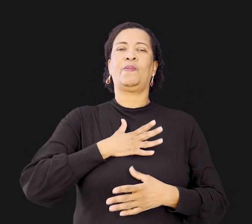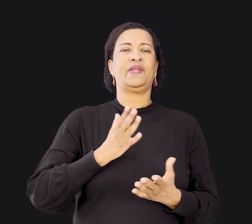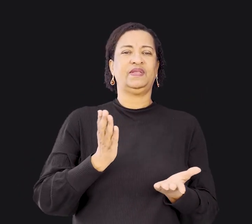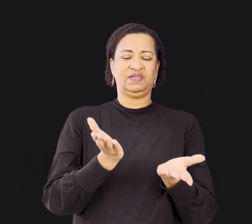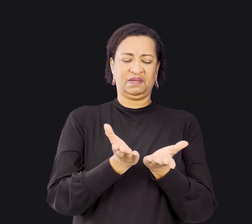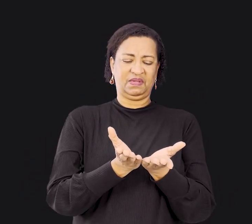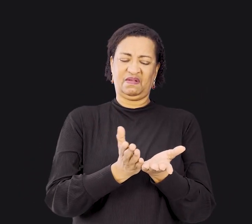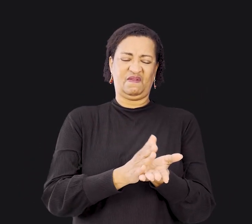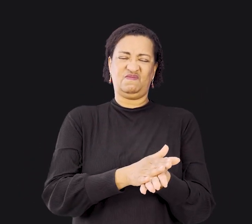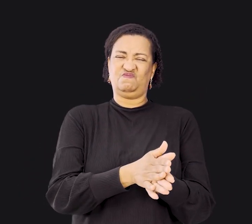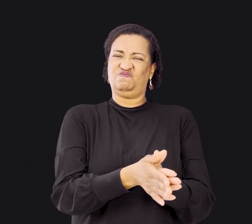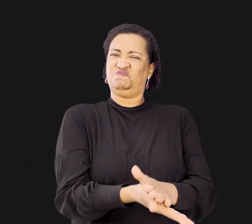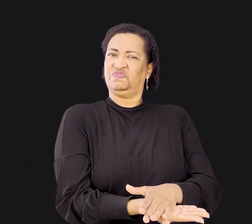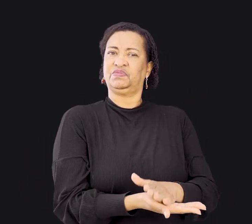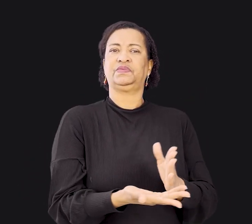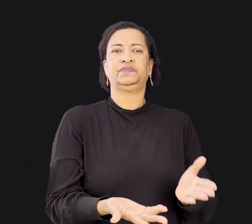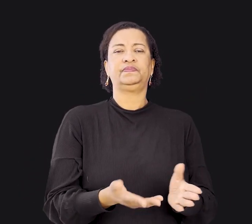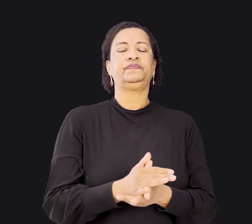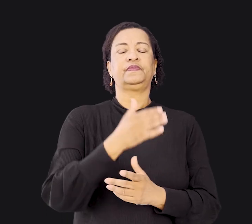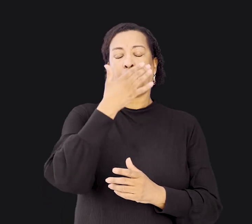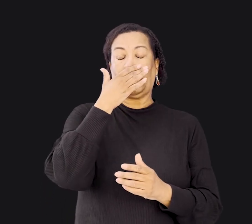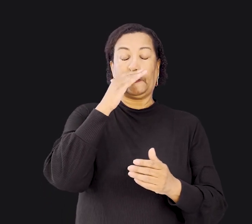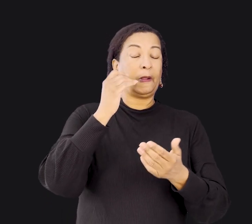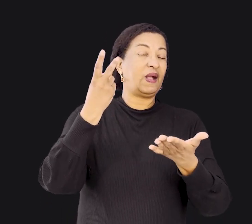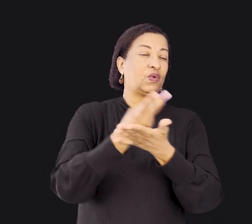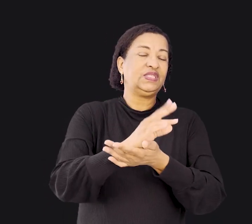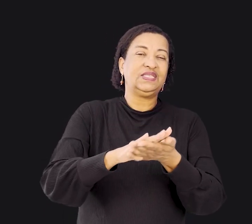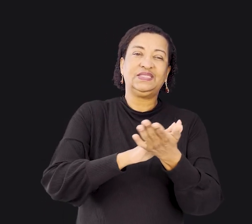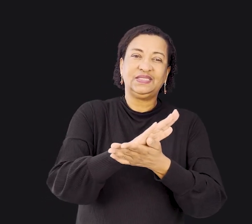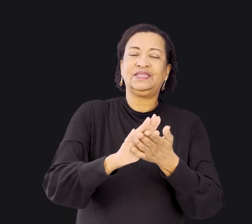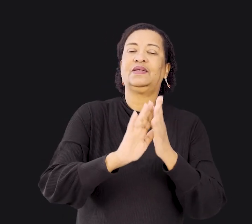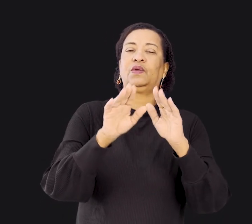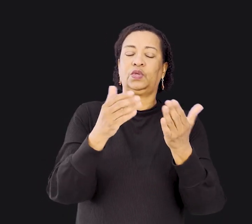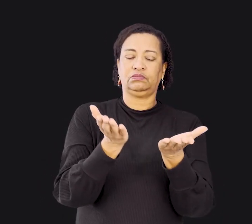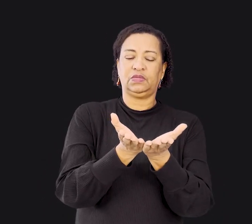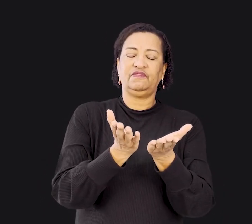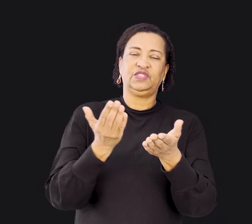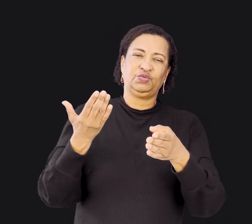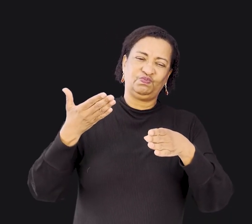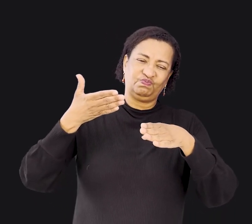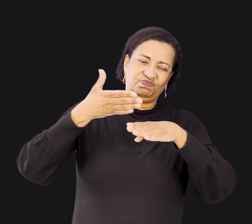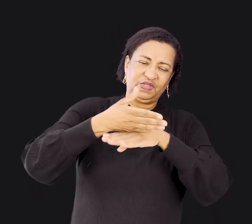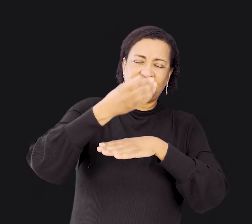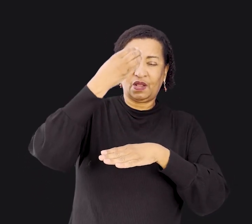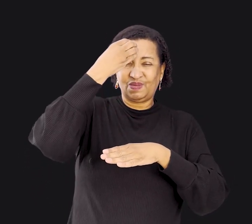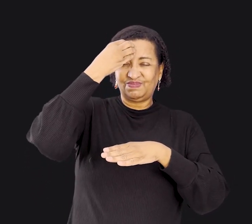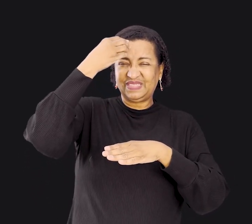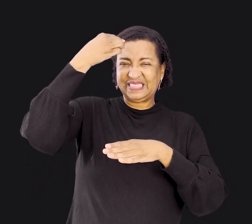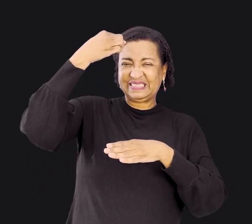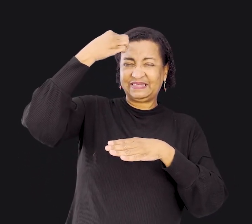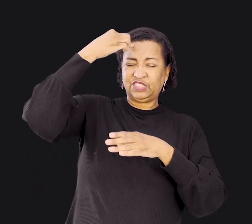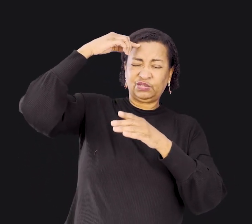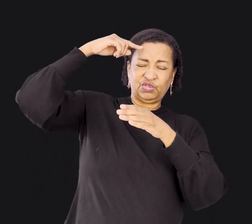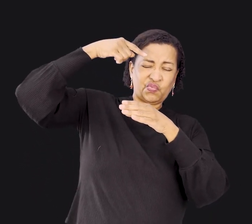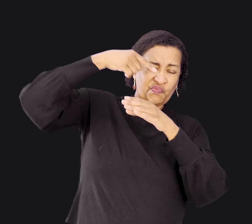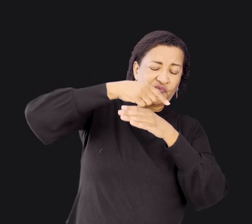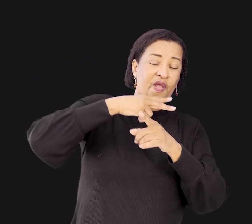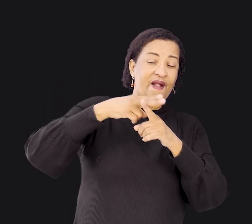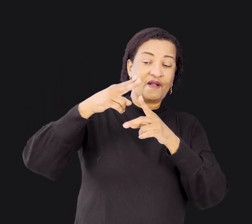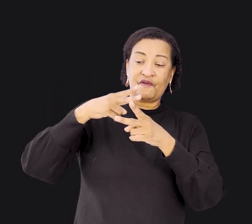vai acontecer enquanto a palavra de Deus não penetrar no entendimento e vencer todos os obstáculos.